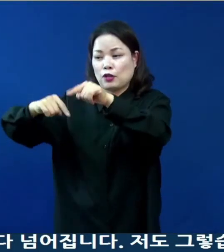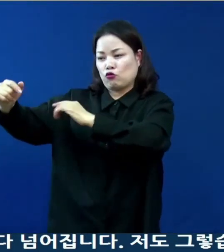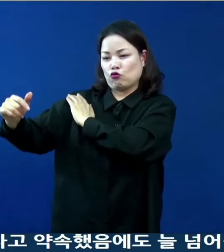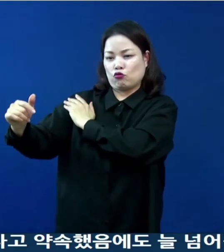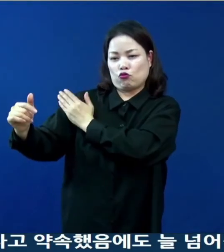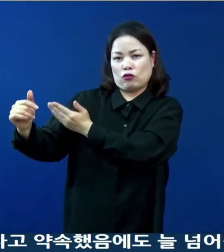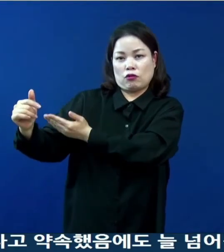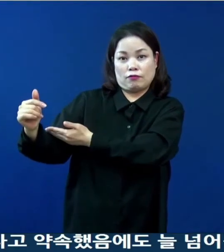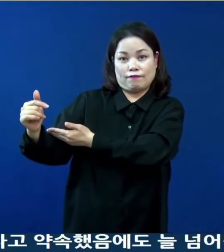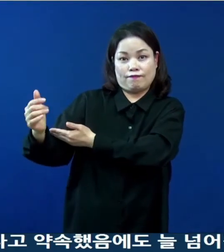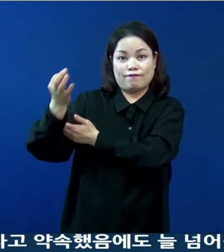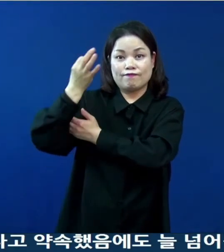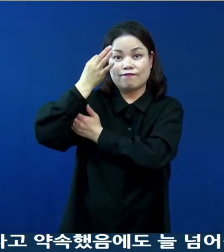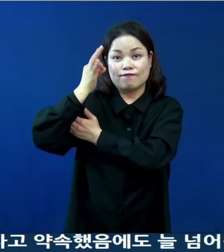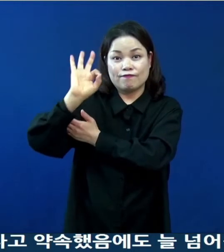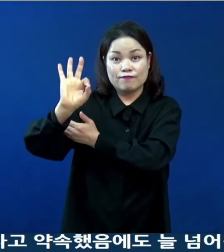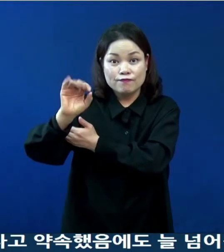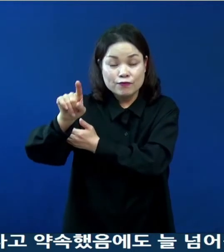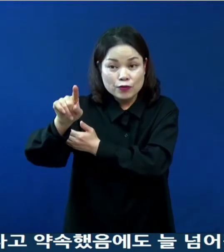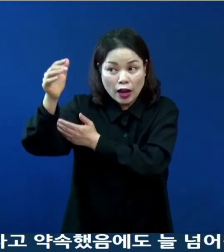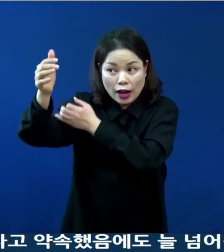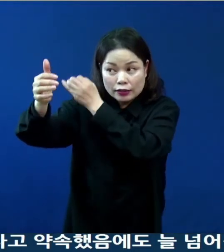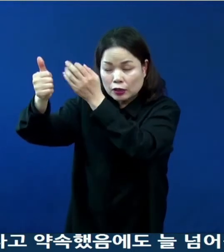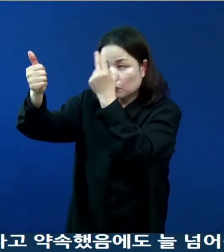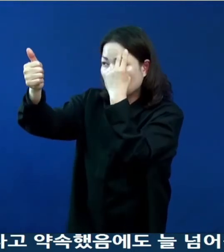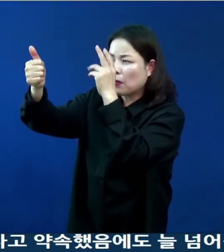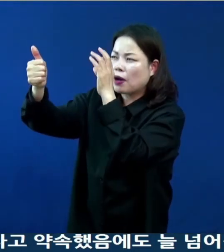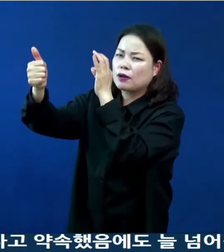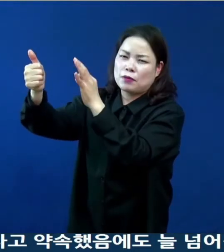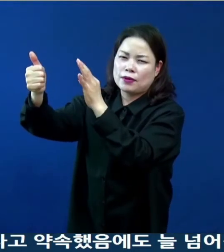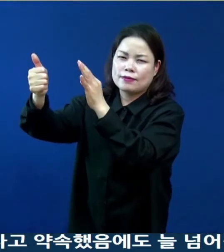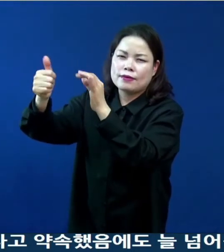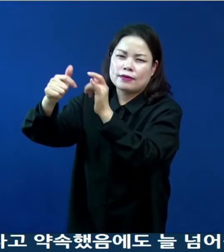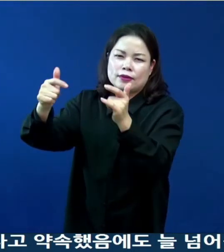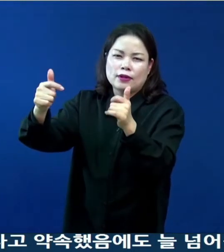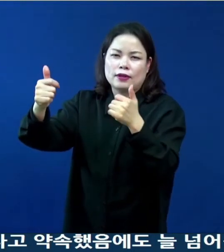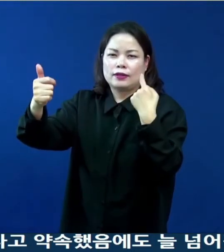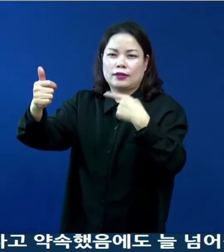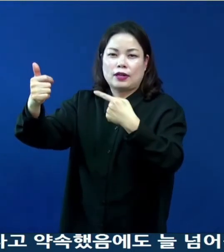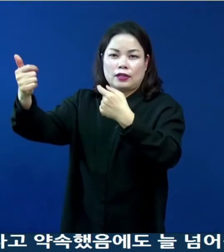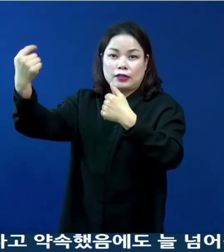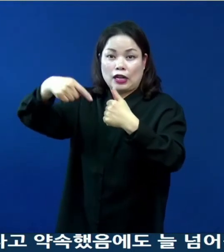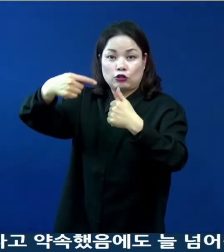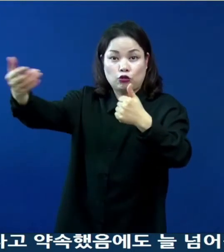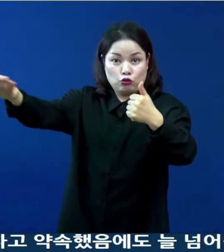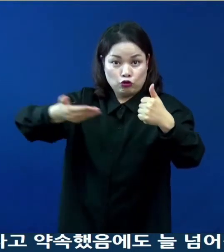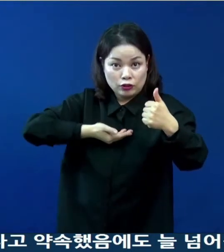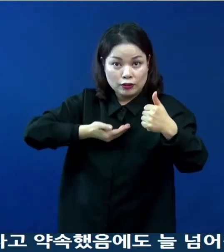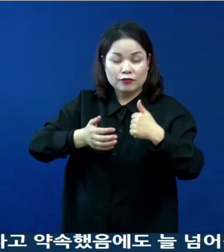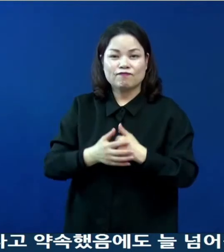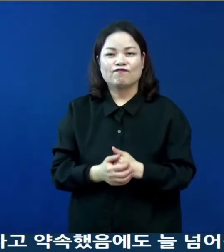되고 어떠한 일이 있어도 하나님을 바라봐야 된다는 그런 것들을 가르쳐 주신다는 겁니다.